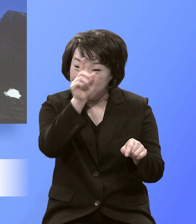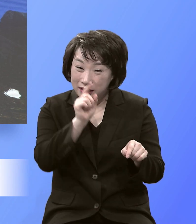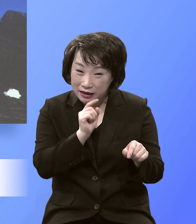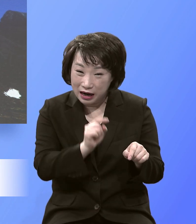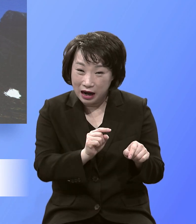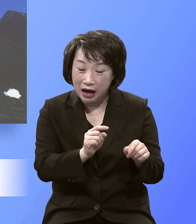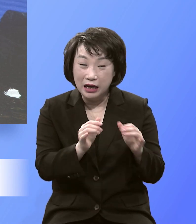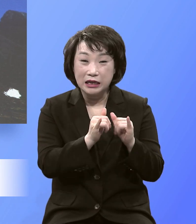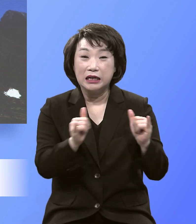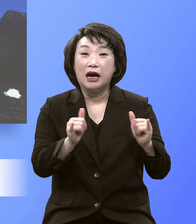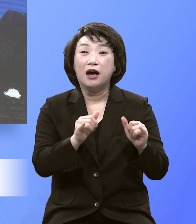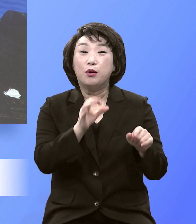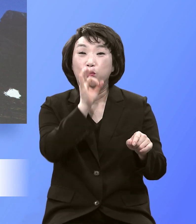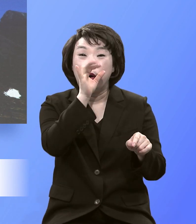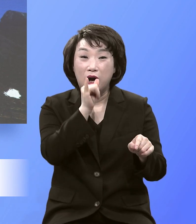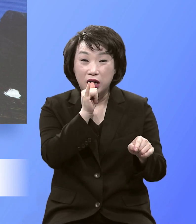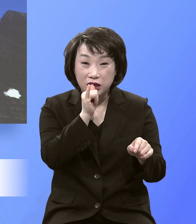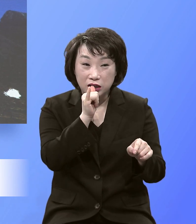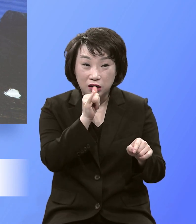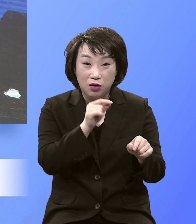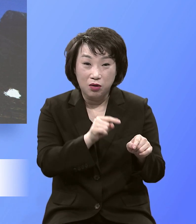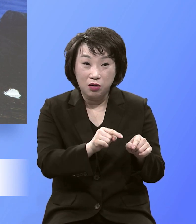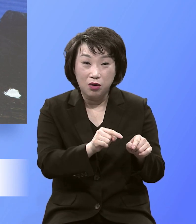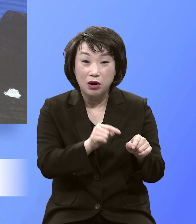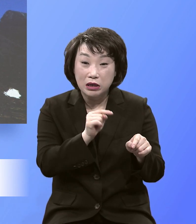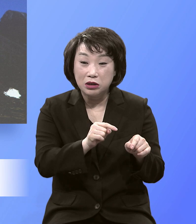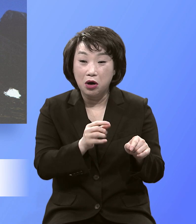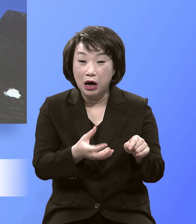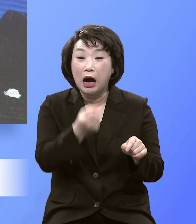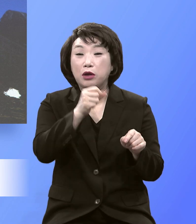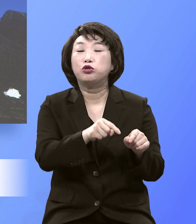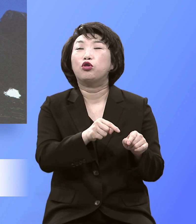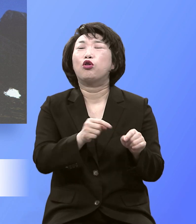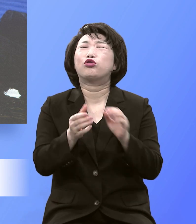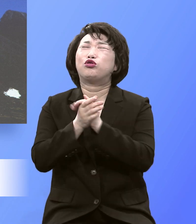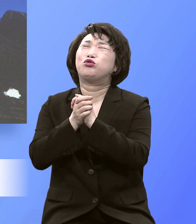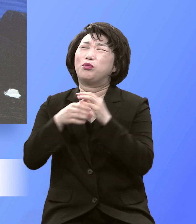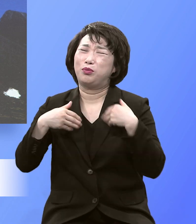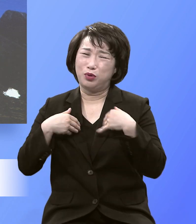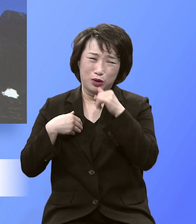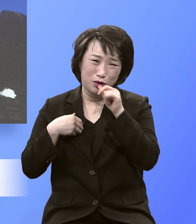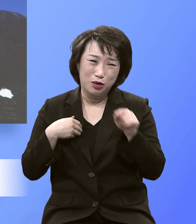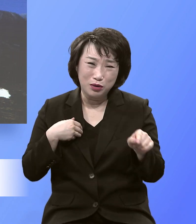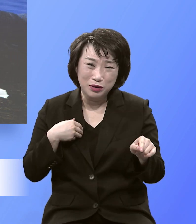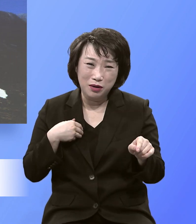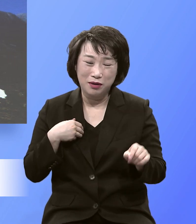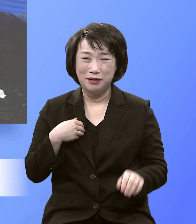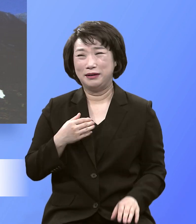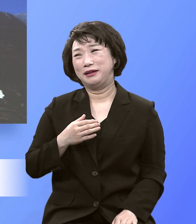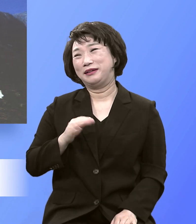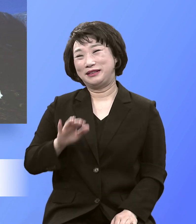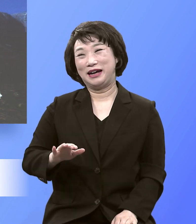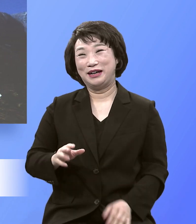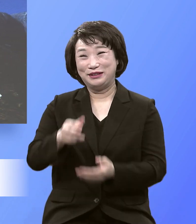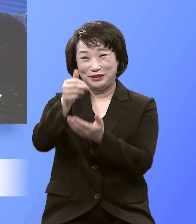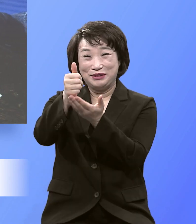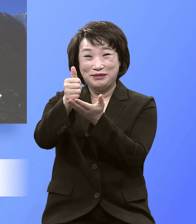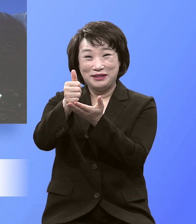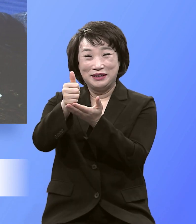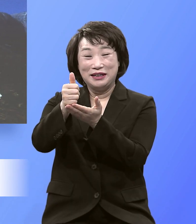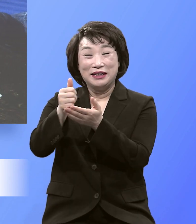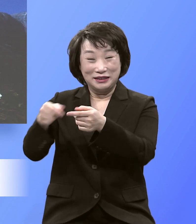하는 인간의 불가능, 그걸 가지고 기도해라. 내가